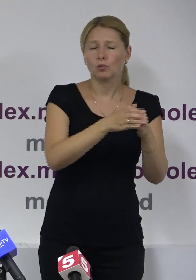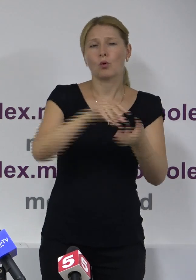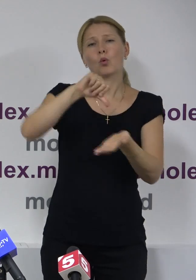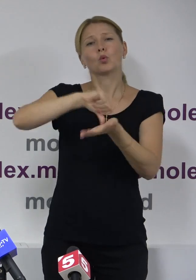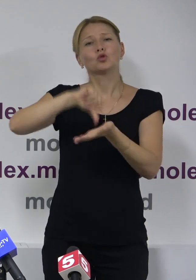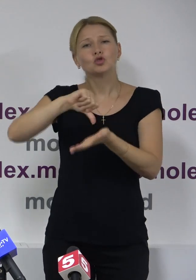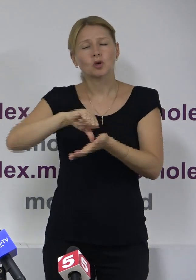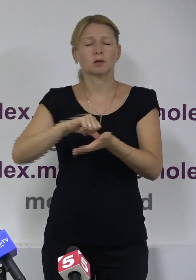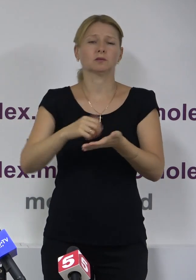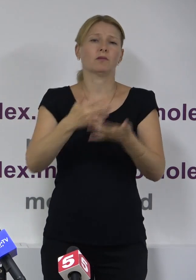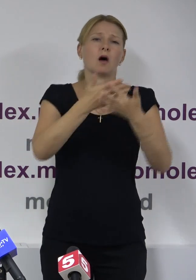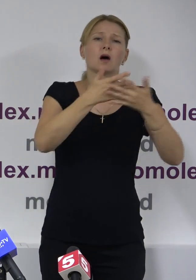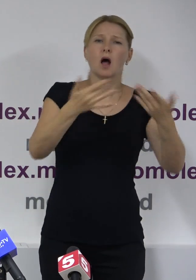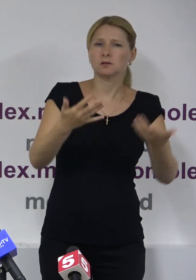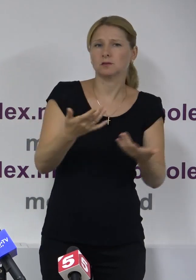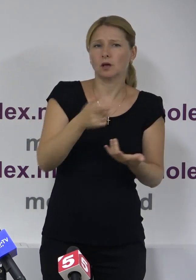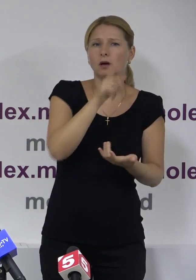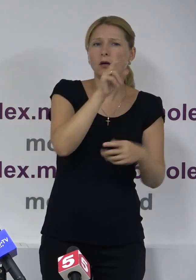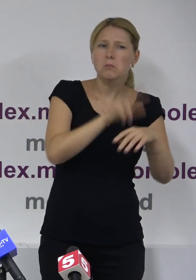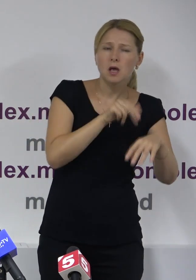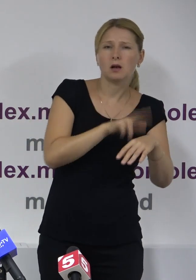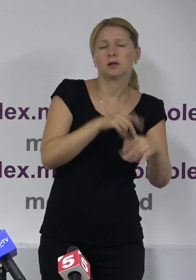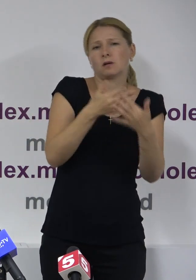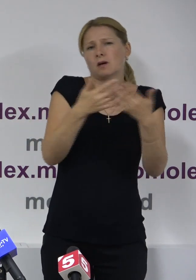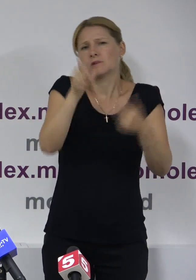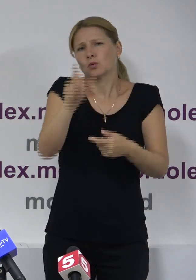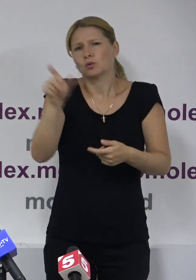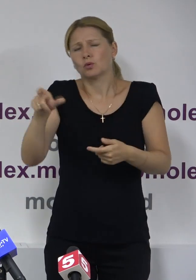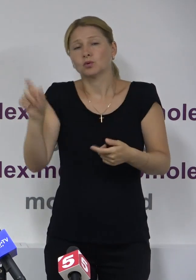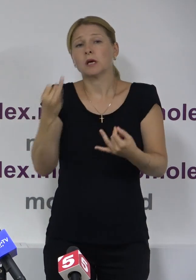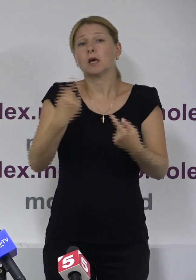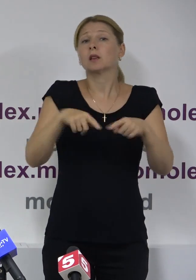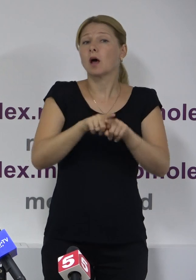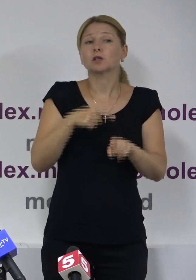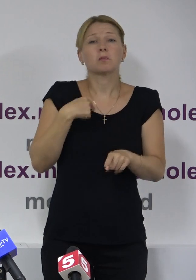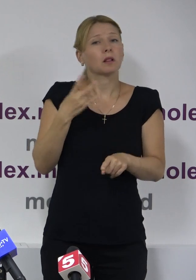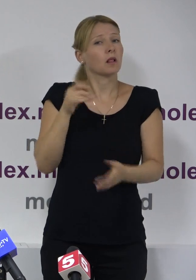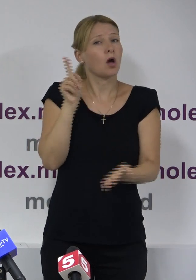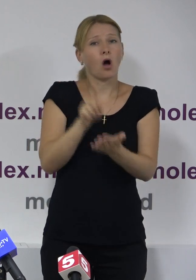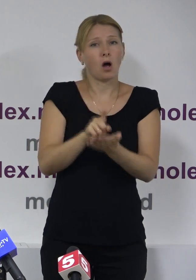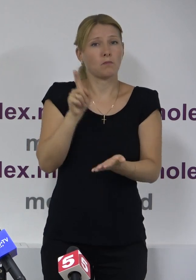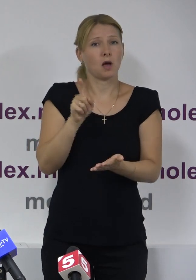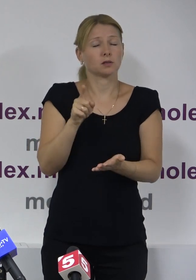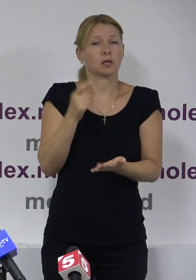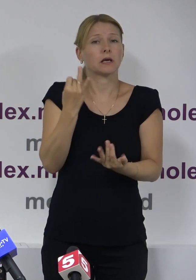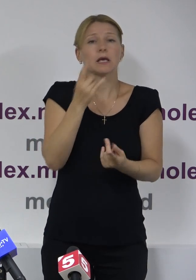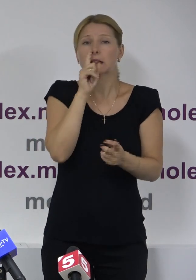electorali, organelor electorale și altor actori, dar în același timp nu suntem obligați și nu